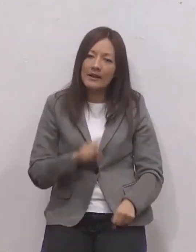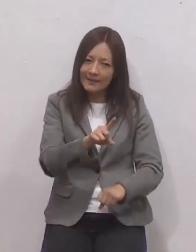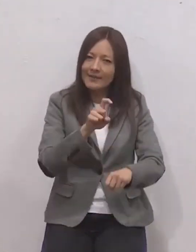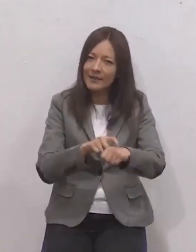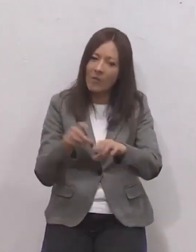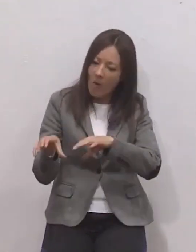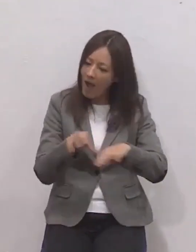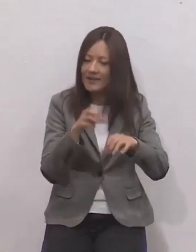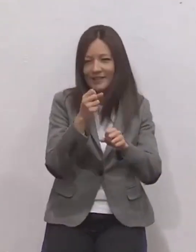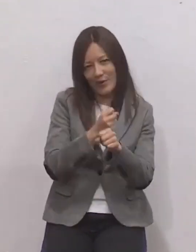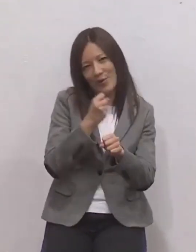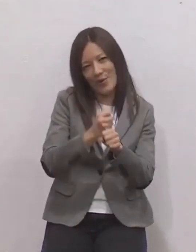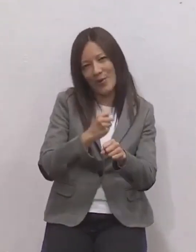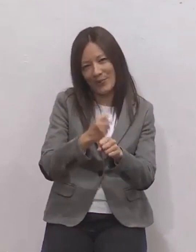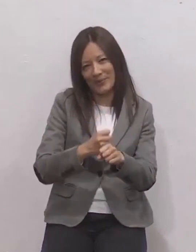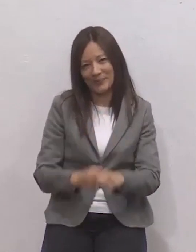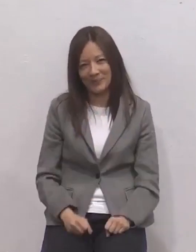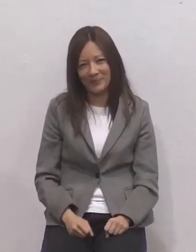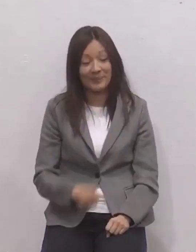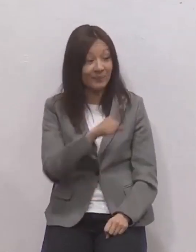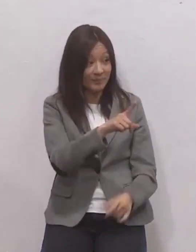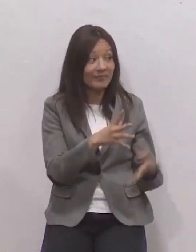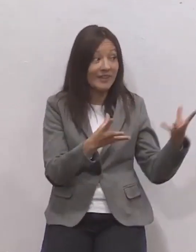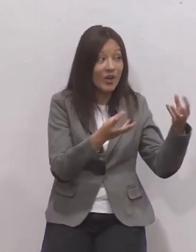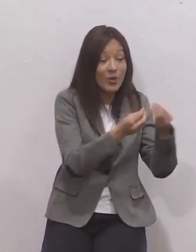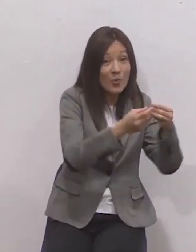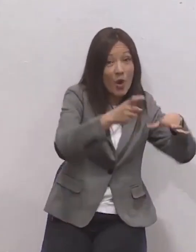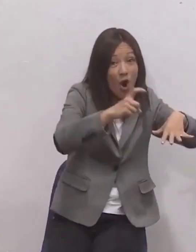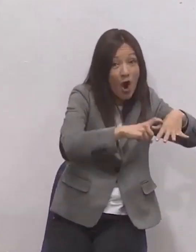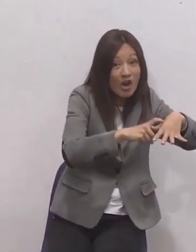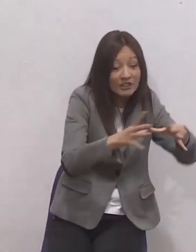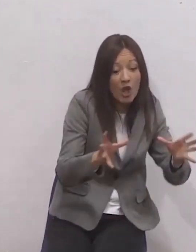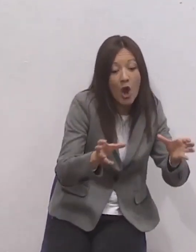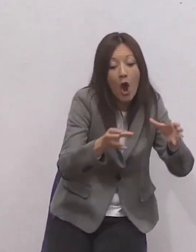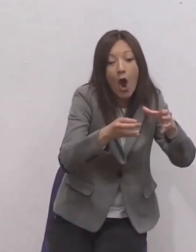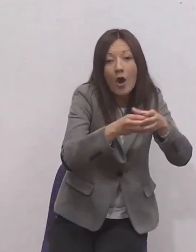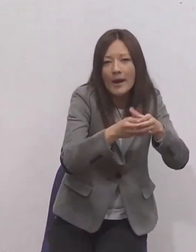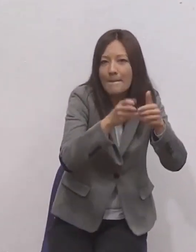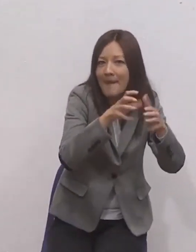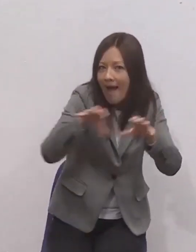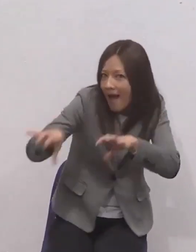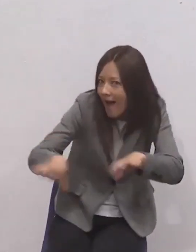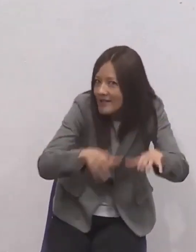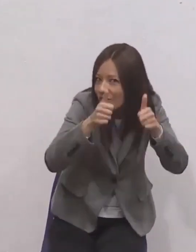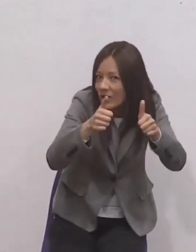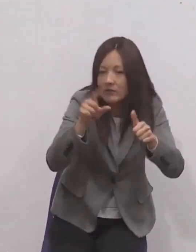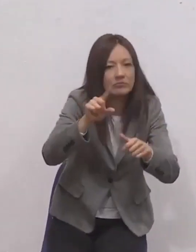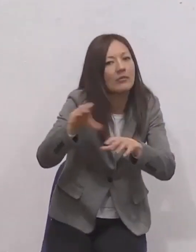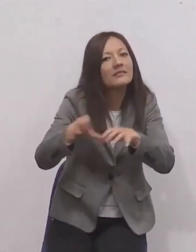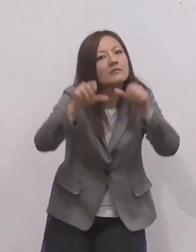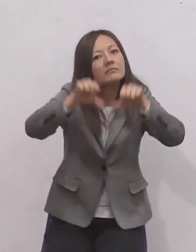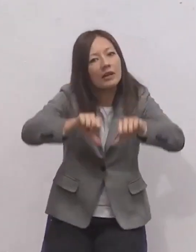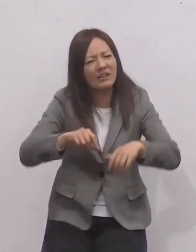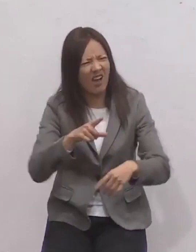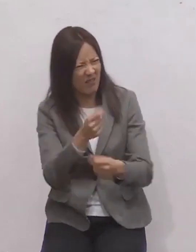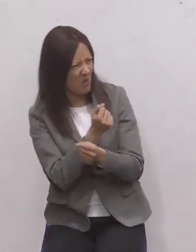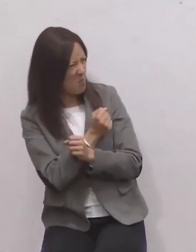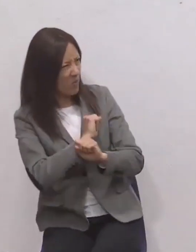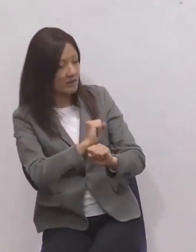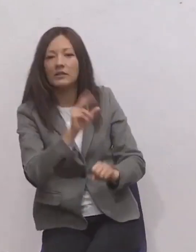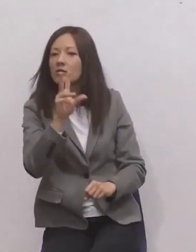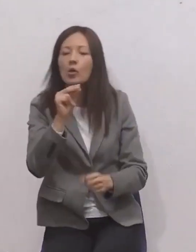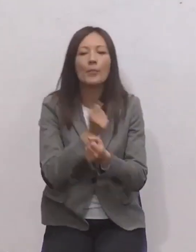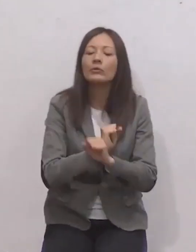de hacer la obra. Estos estaban congregando no para lo bueno. Y uno piensa, pero es imposible que alguien se congregue para lo malo. No,